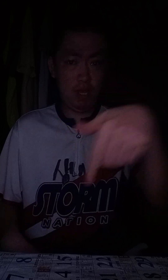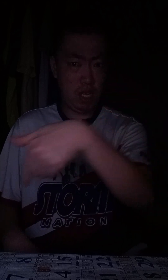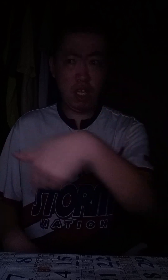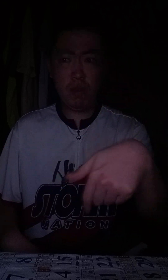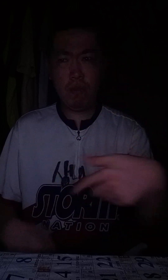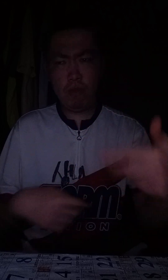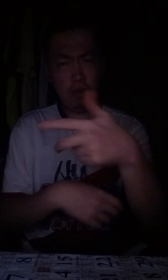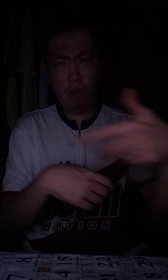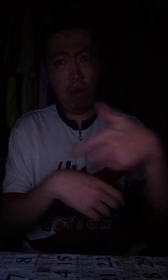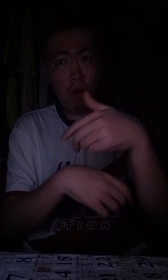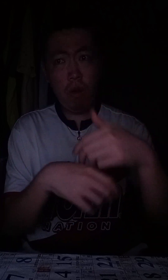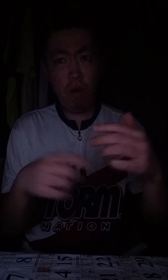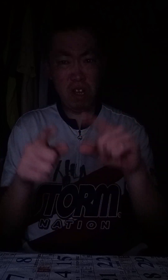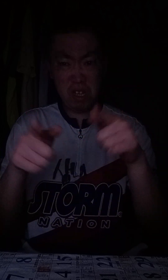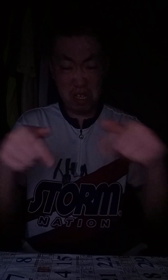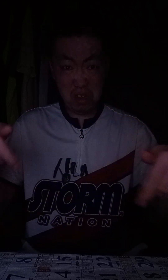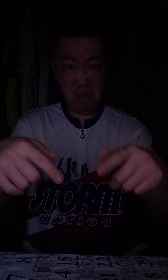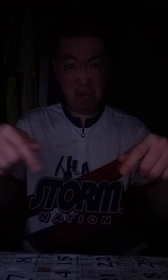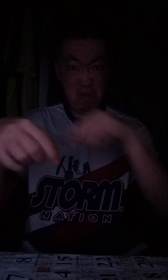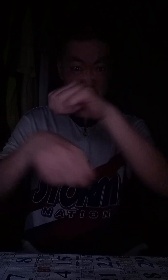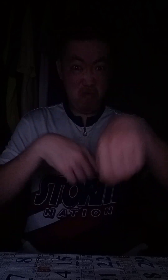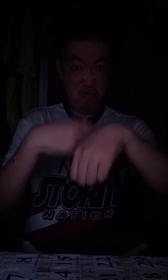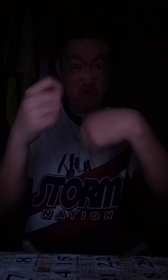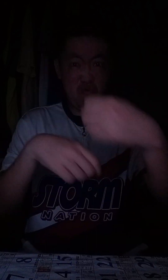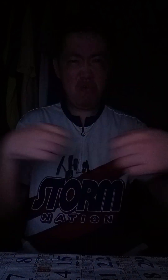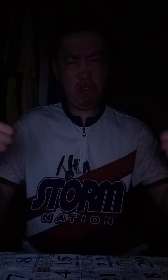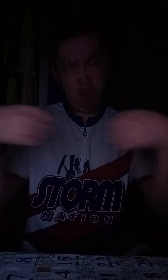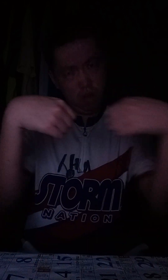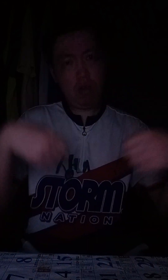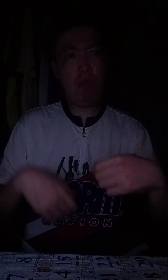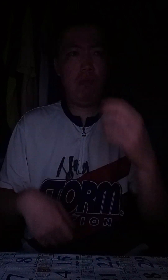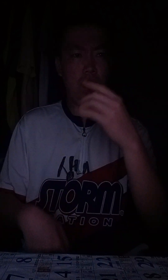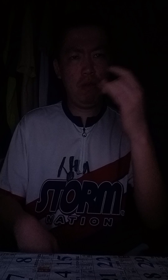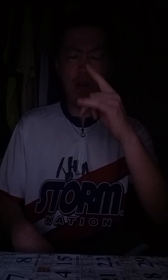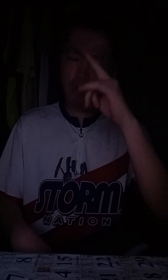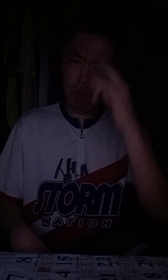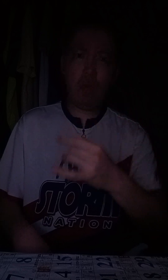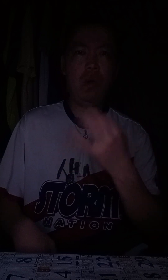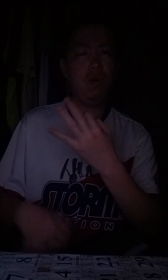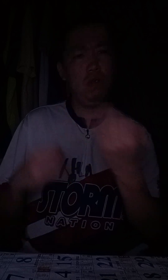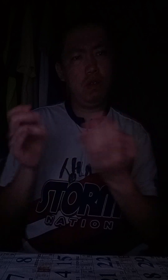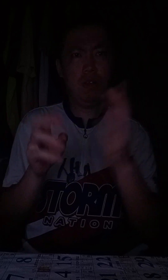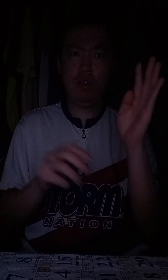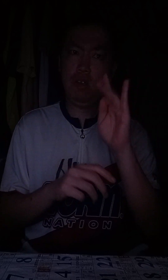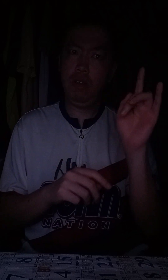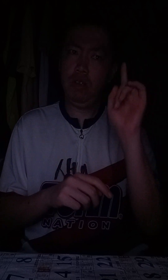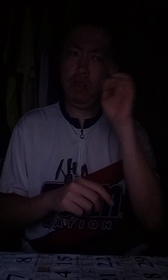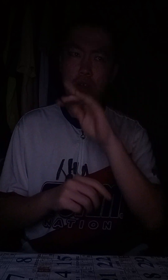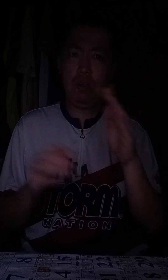세워둔 마을버스가 100m를 굴러내려가 행인을 덮쳤습니다. 1명이 숨지고 6명이 다쳤습니다. 원종진